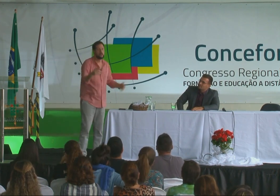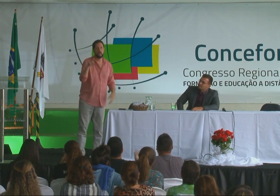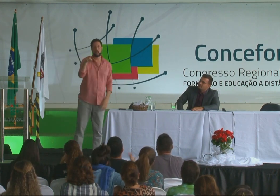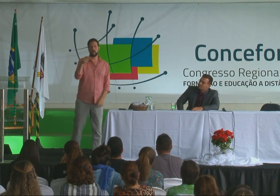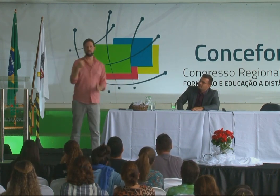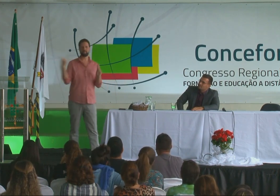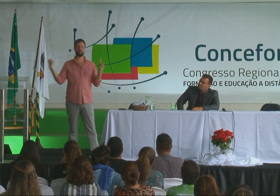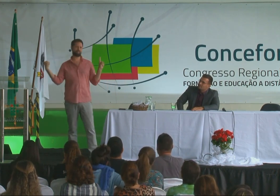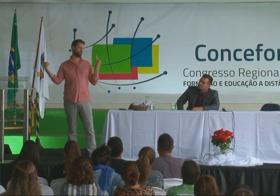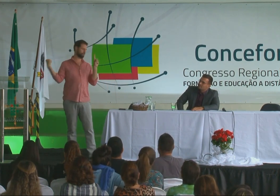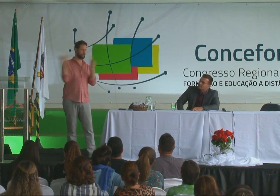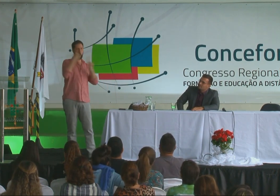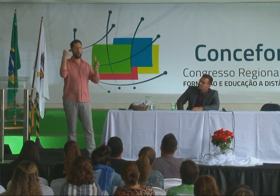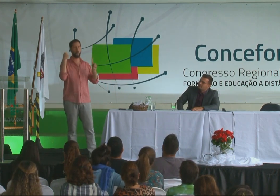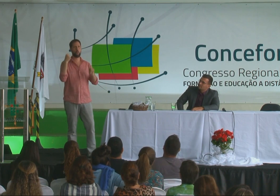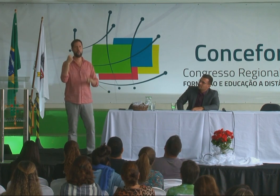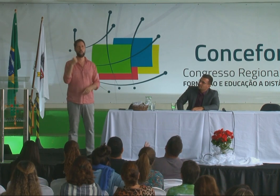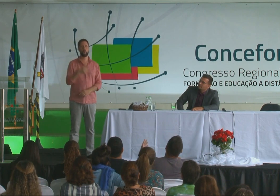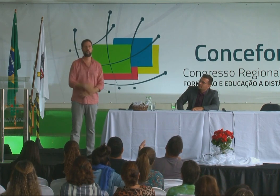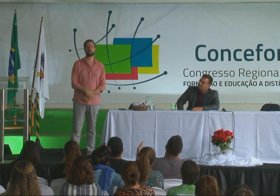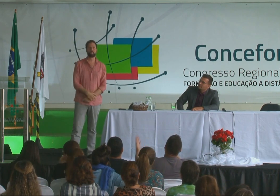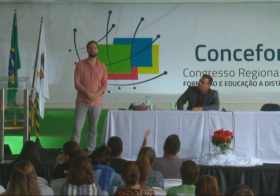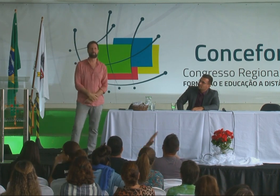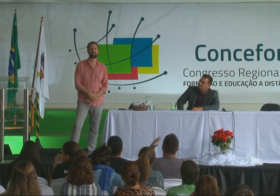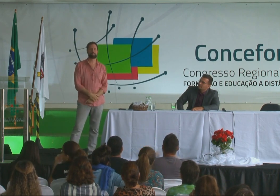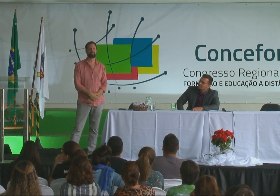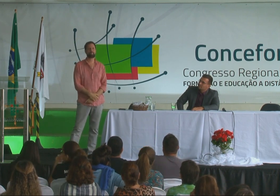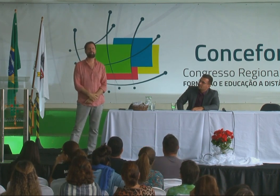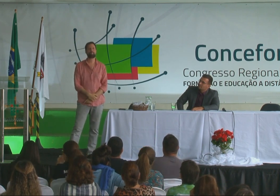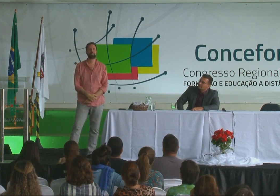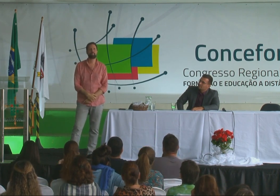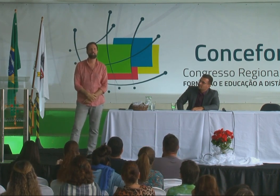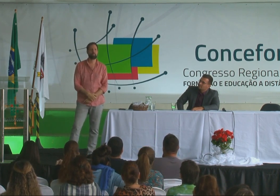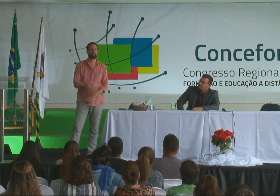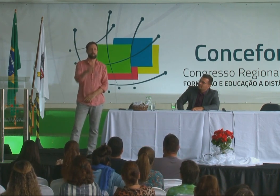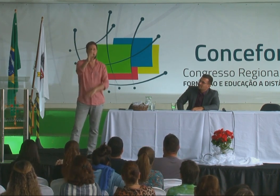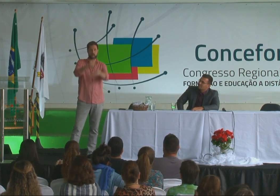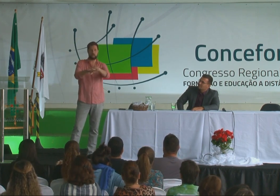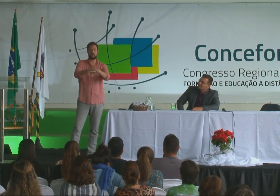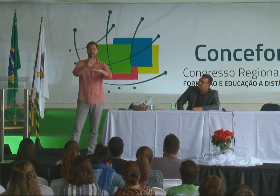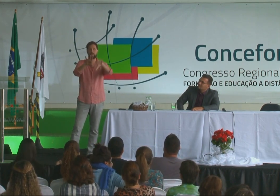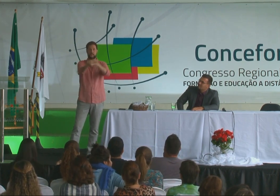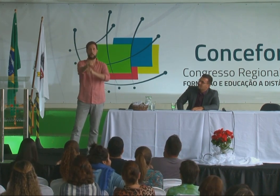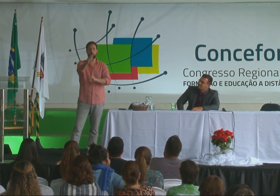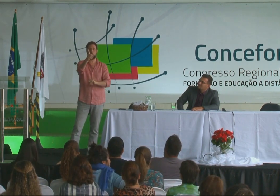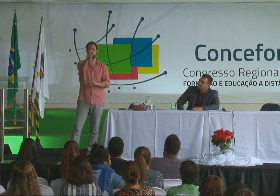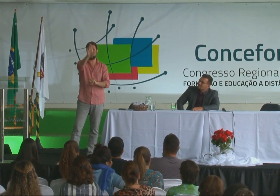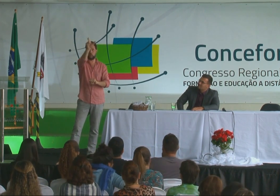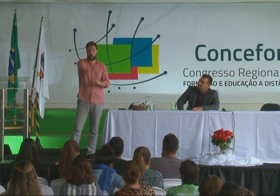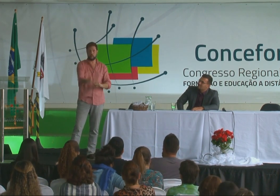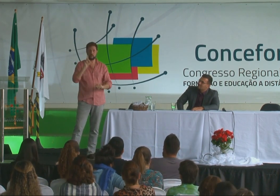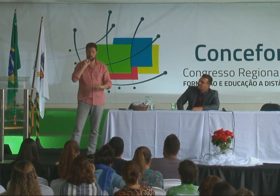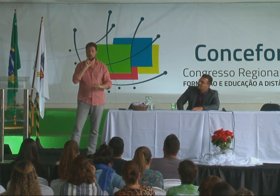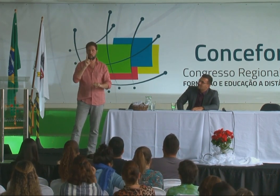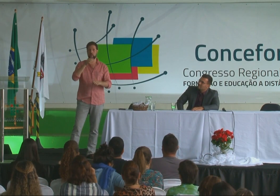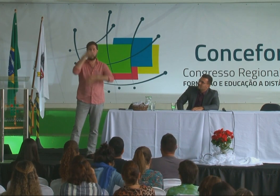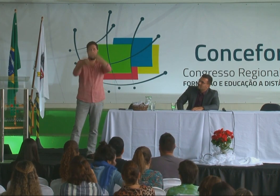gente, e aí? Aí vai e tem aquele impacto. Impacto. Aquela porrada. Aí, então, ok. Então, aí, ah, formou?